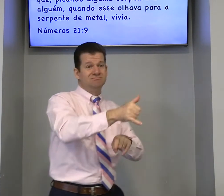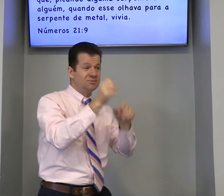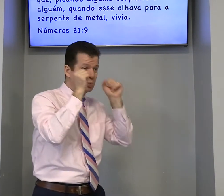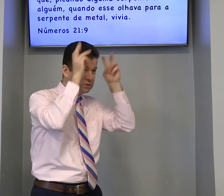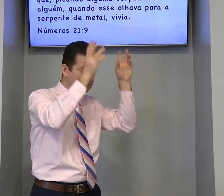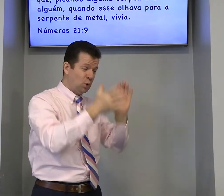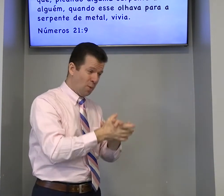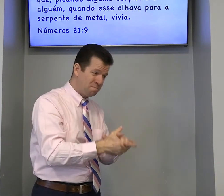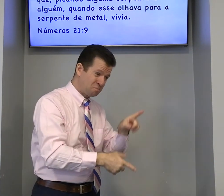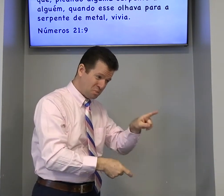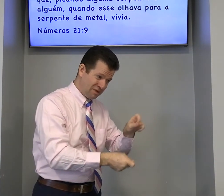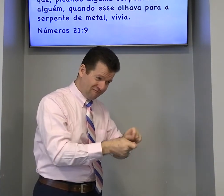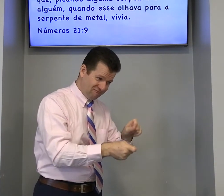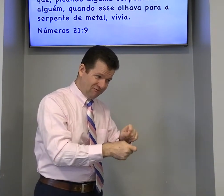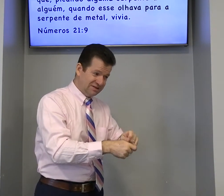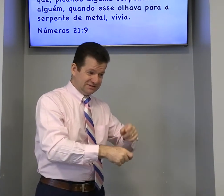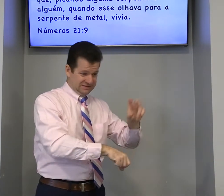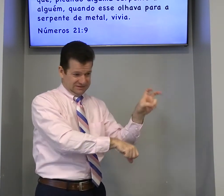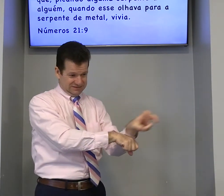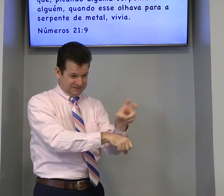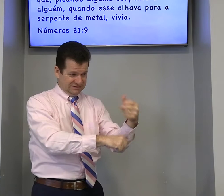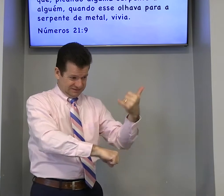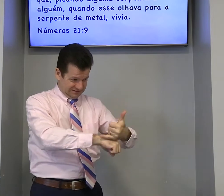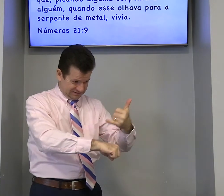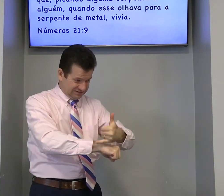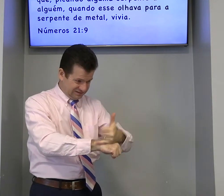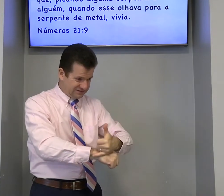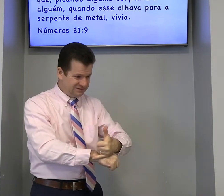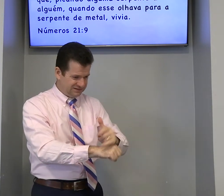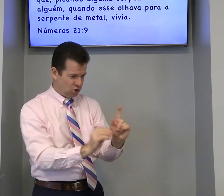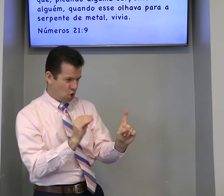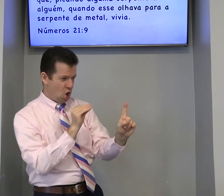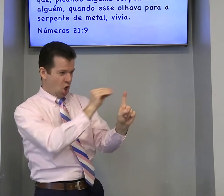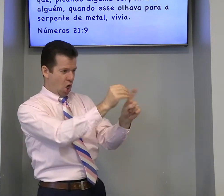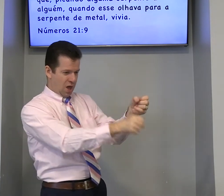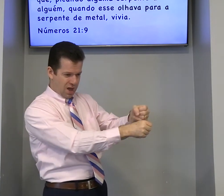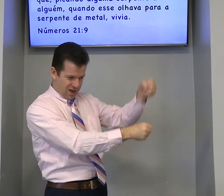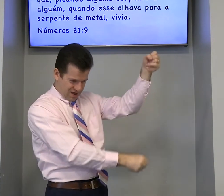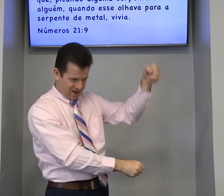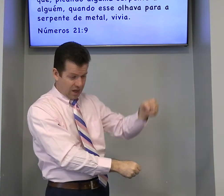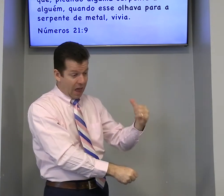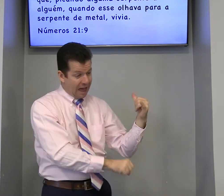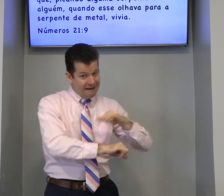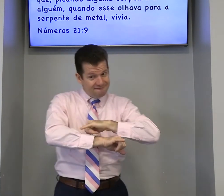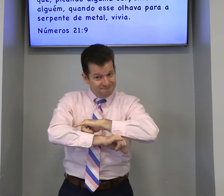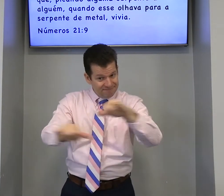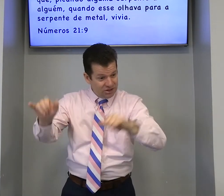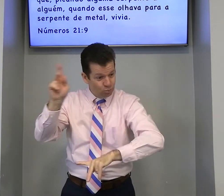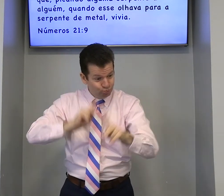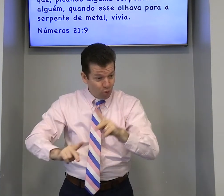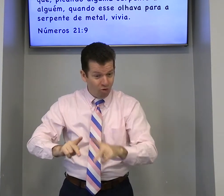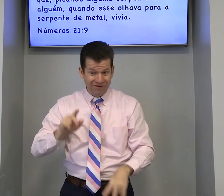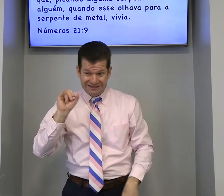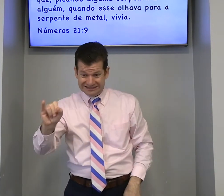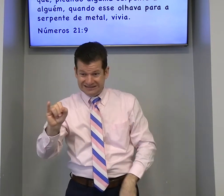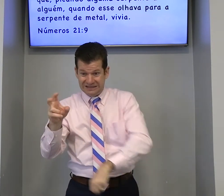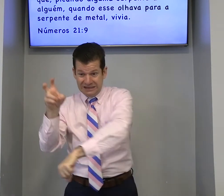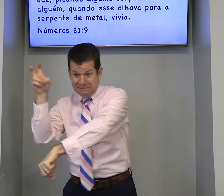Também, Moisés fez a serpente de metal, colocou na haste e avisou o povo de Israel: